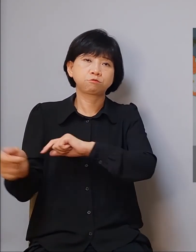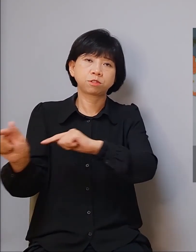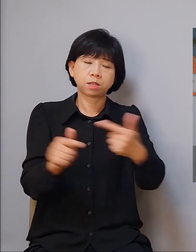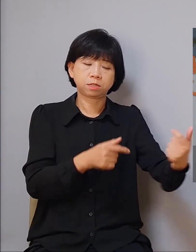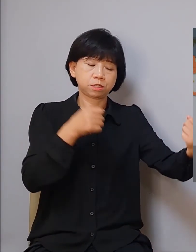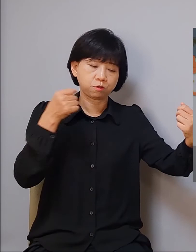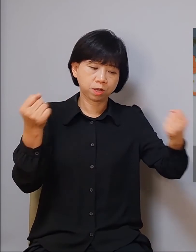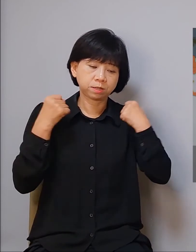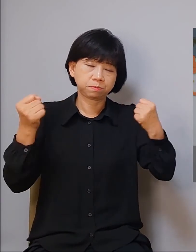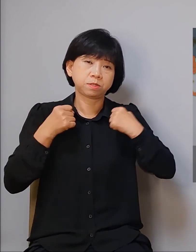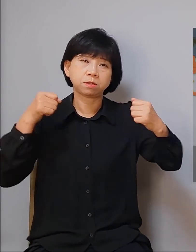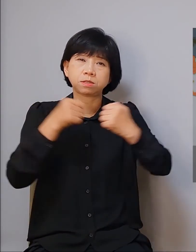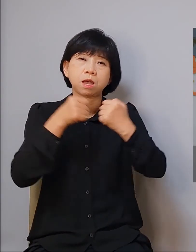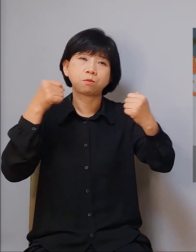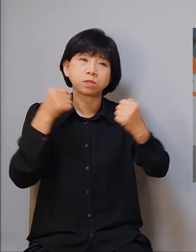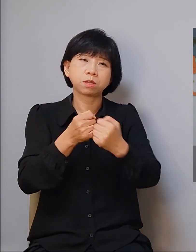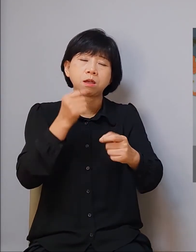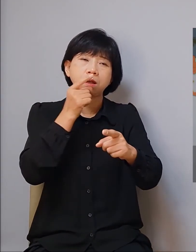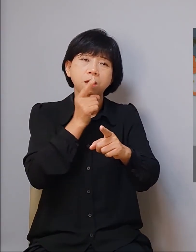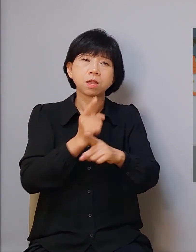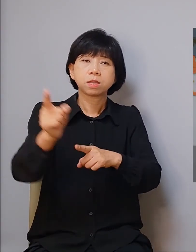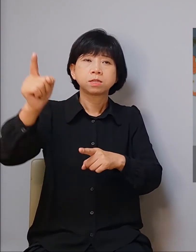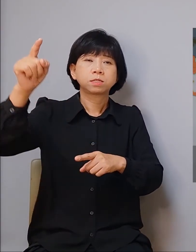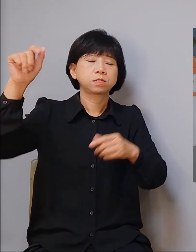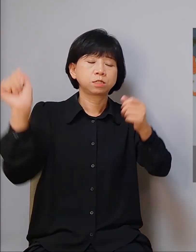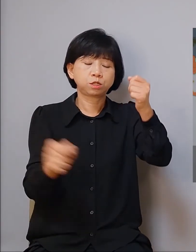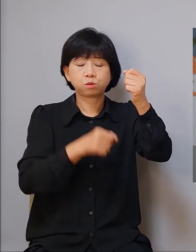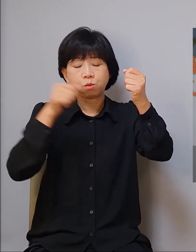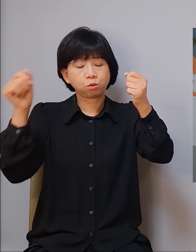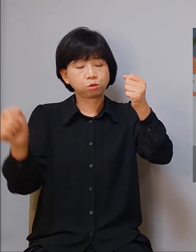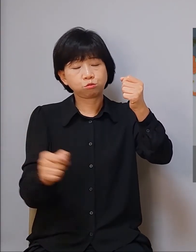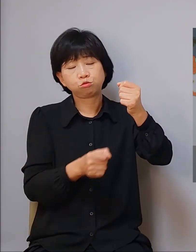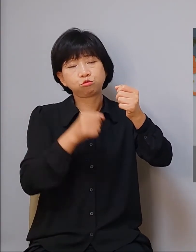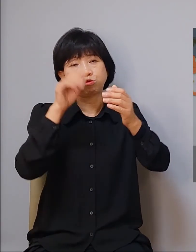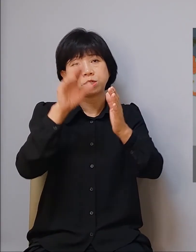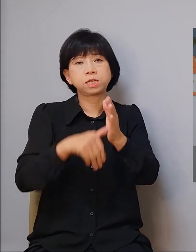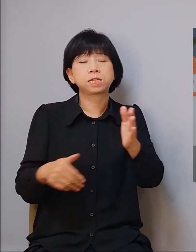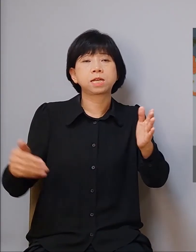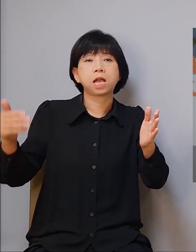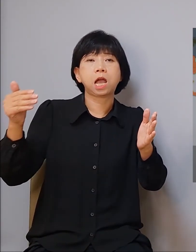마귀 군사들과 힘써 싸워서 승전고를